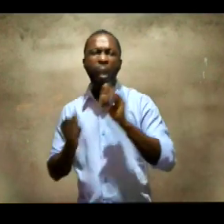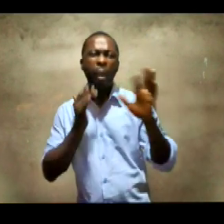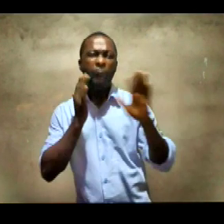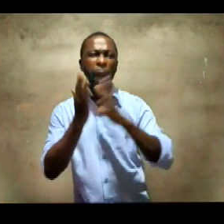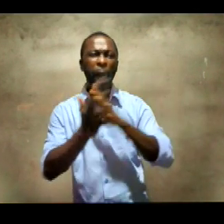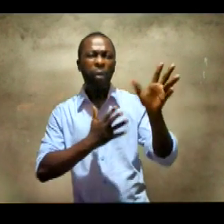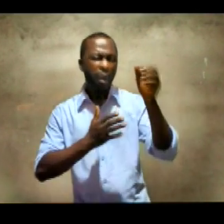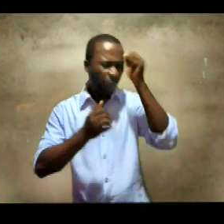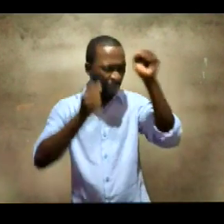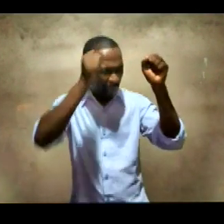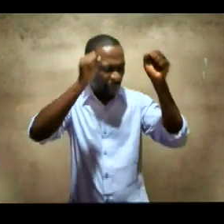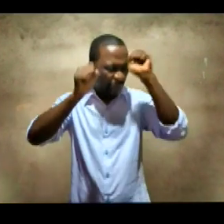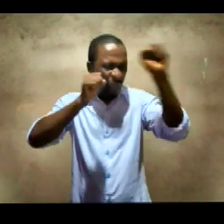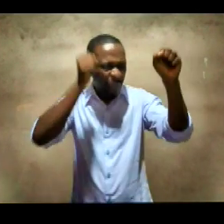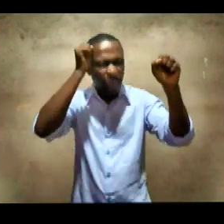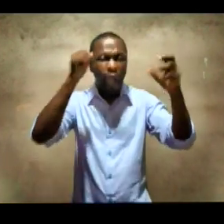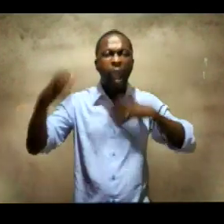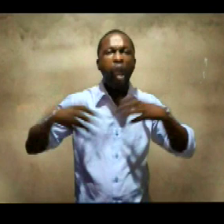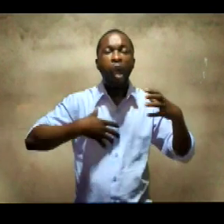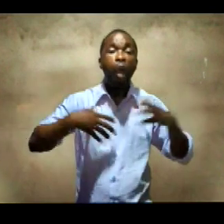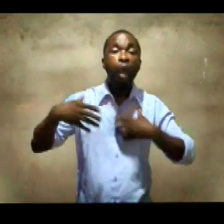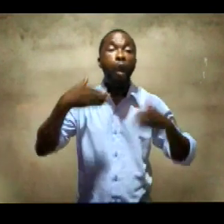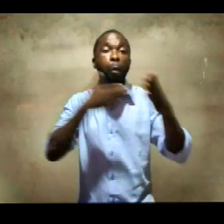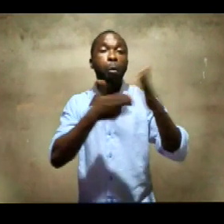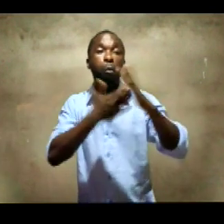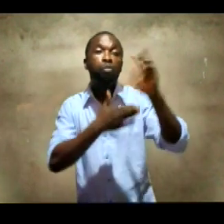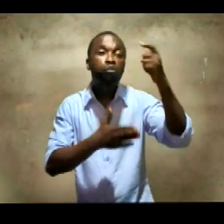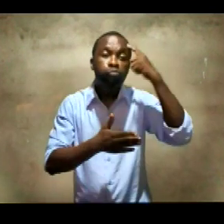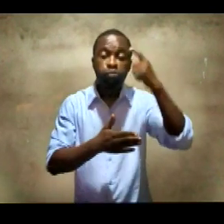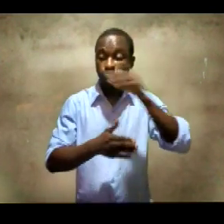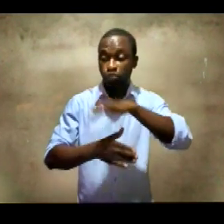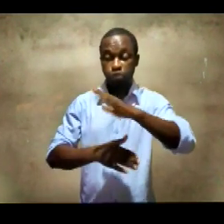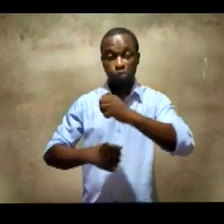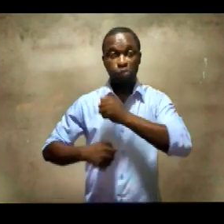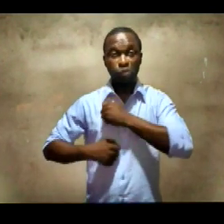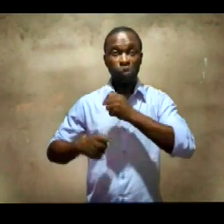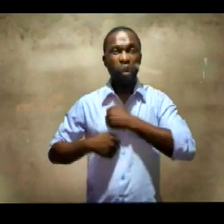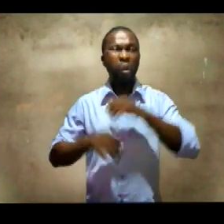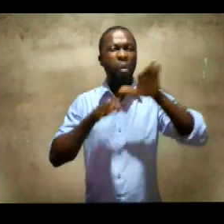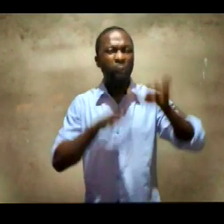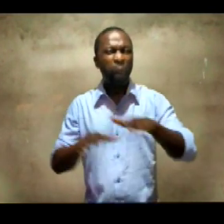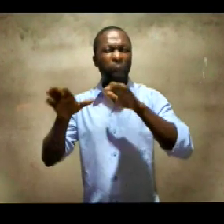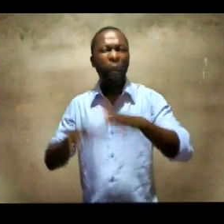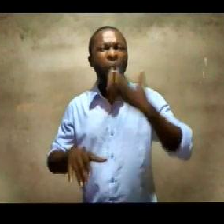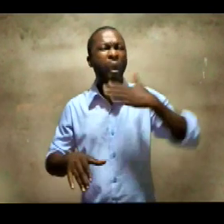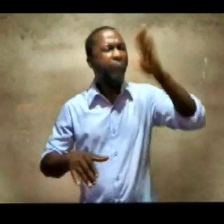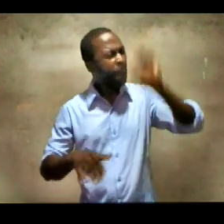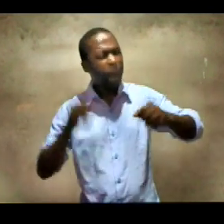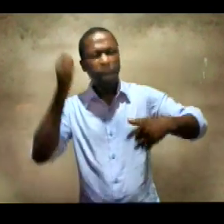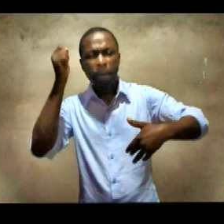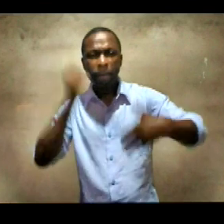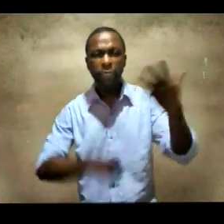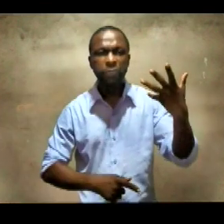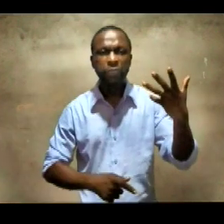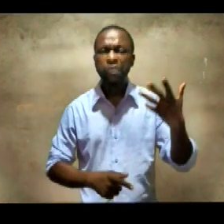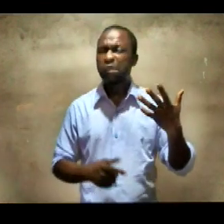1300 policiers et au moins 4 000 civils, de ne pas les protéger contre les forces démocratiques alliées ADF. L'Est de